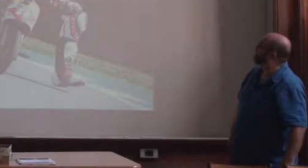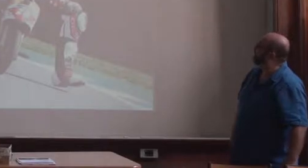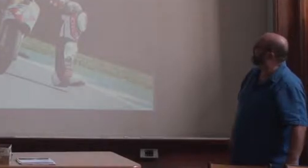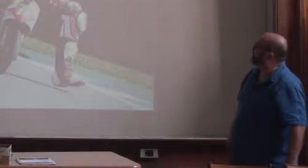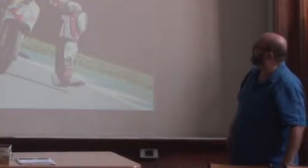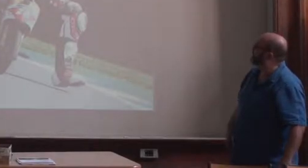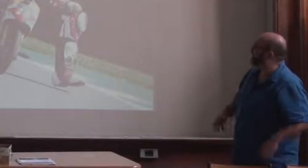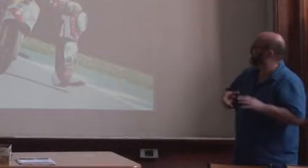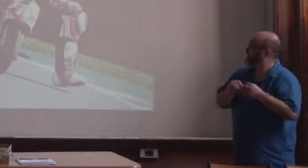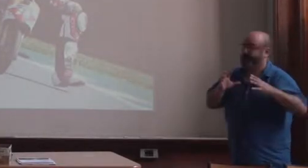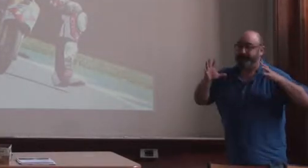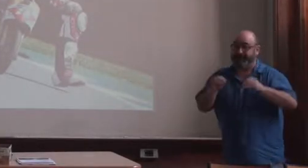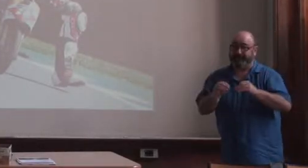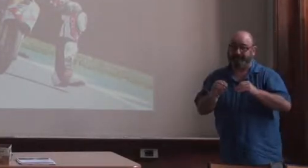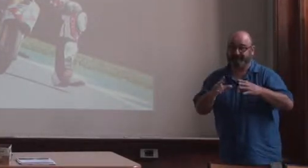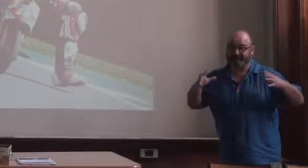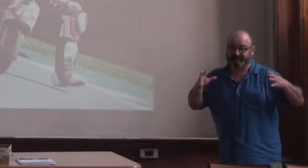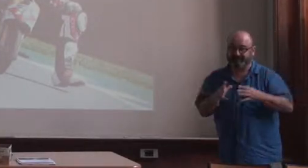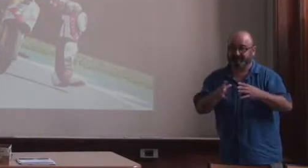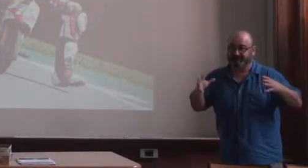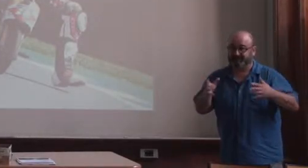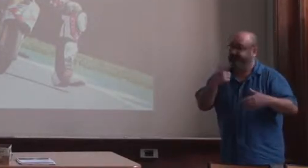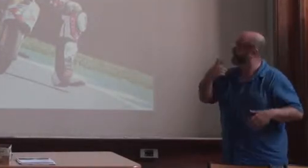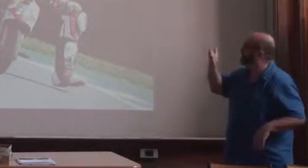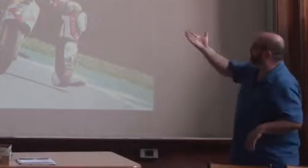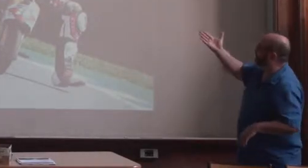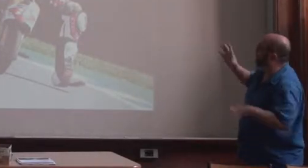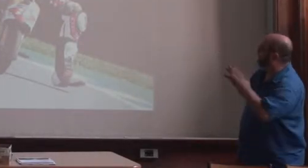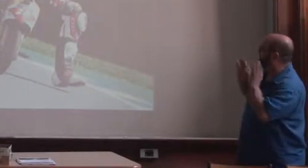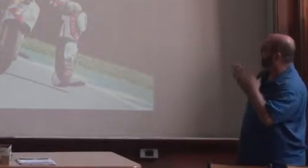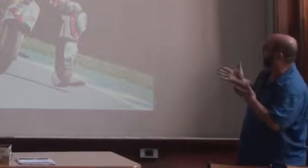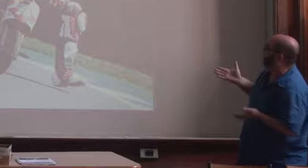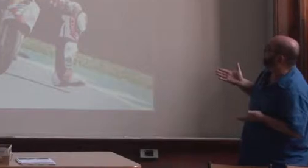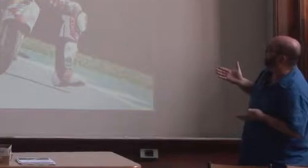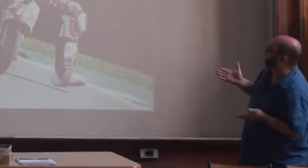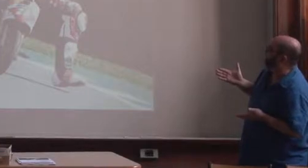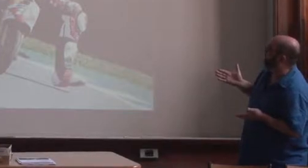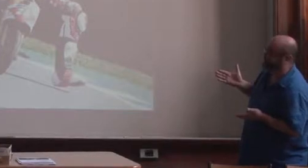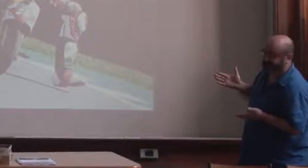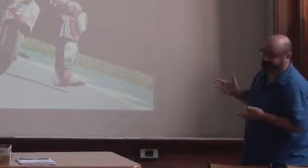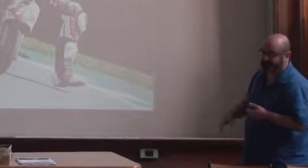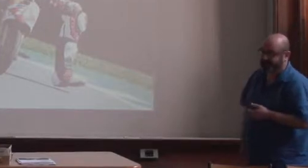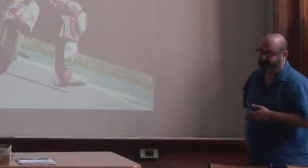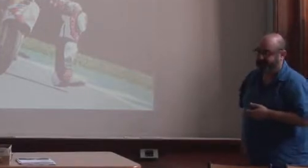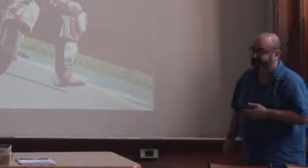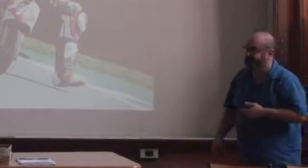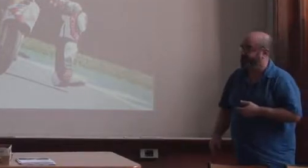Un souci de place. Donc, c'est la meilleure illustration que j'ai trouvée pour ça.